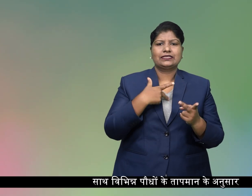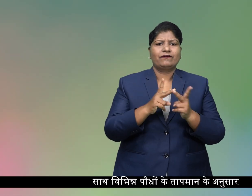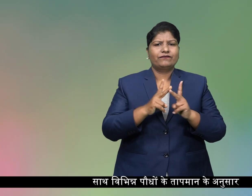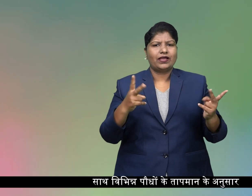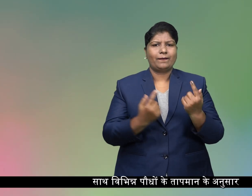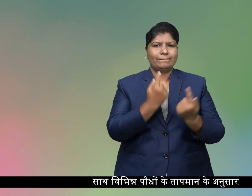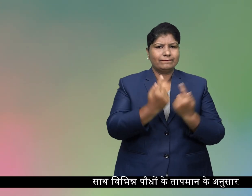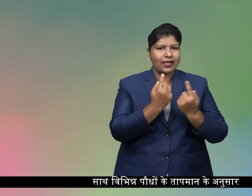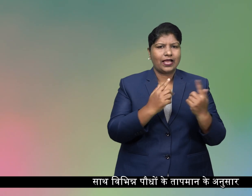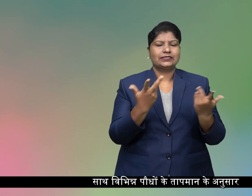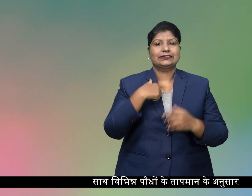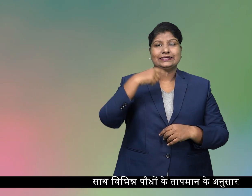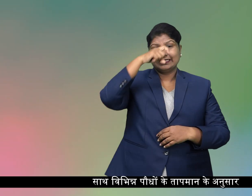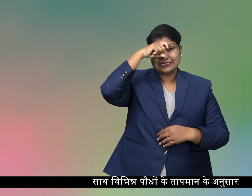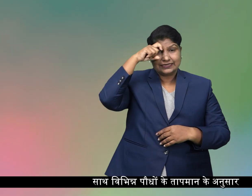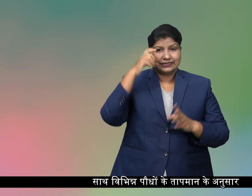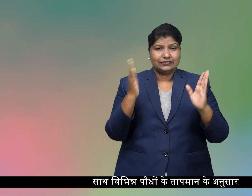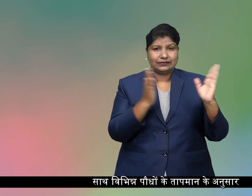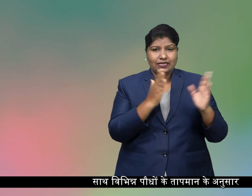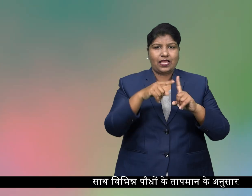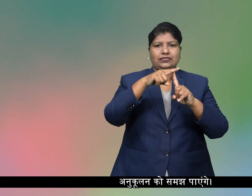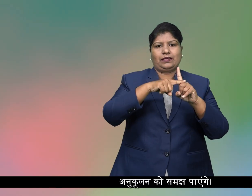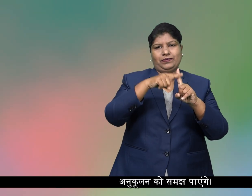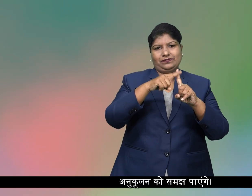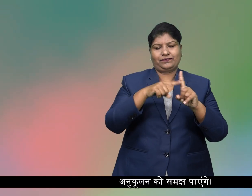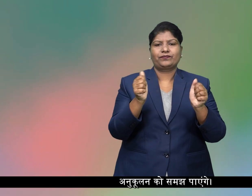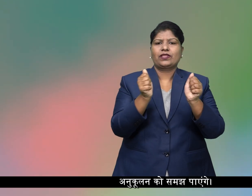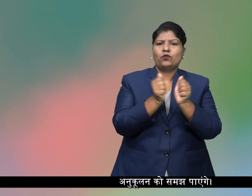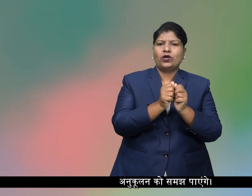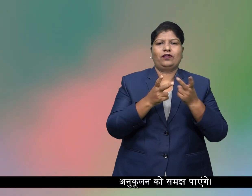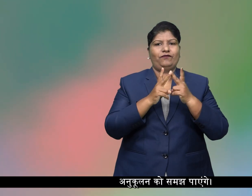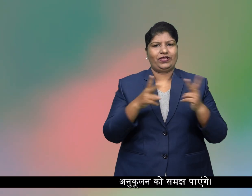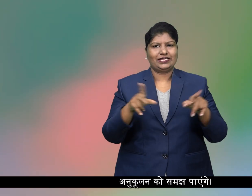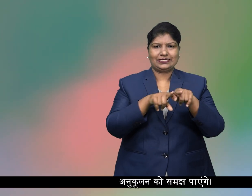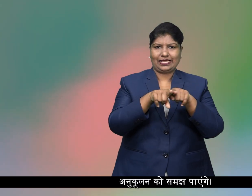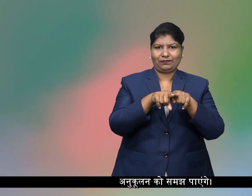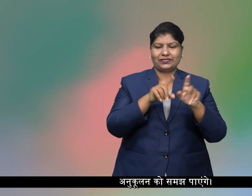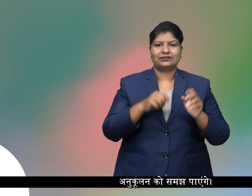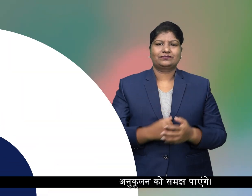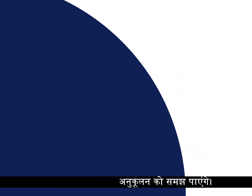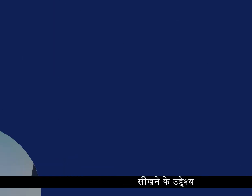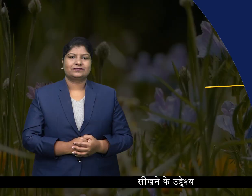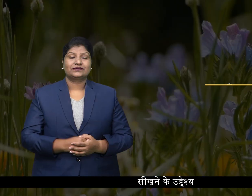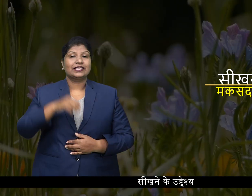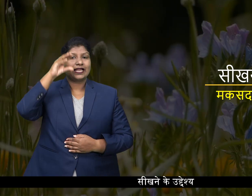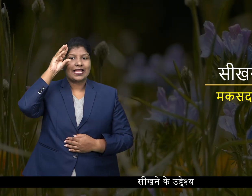साथ विभिन्न पौधों के तापमान के अनुसार अनुकूलन को समझ पाएंगे। सीखने के